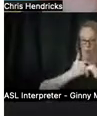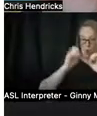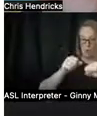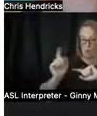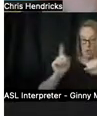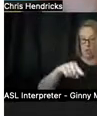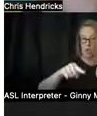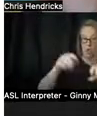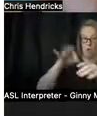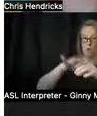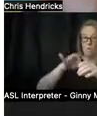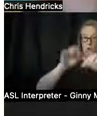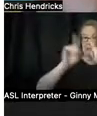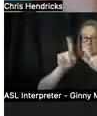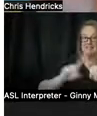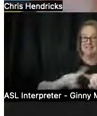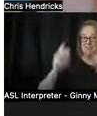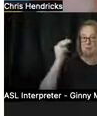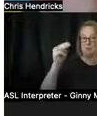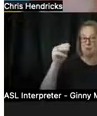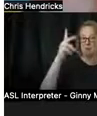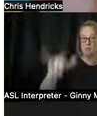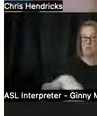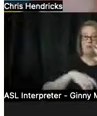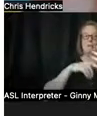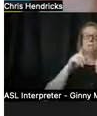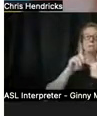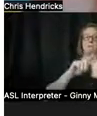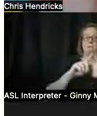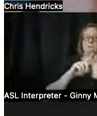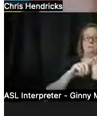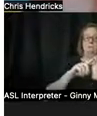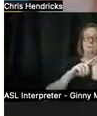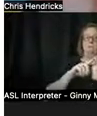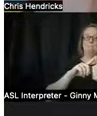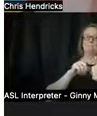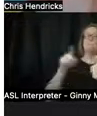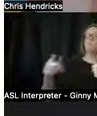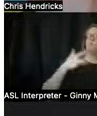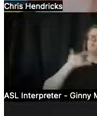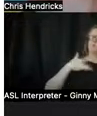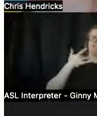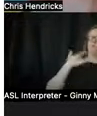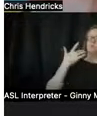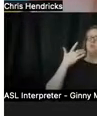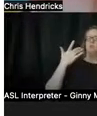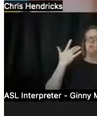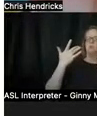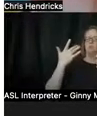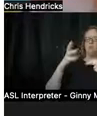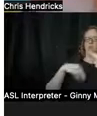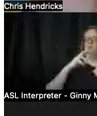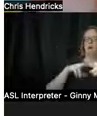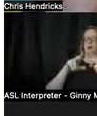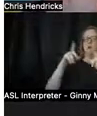de votar o ahora que han visto esta presentación están ahora informados y ya por último pero no para terminar